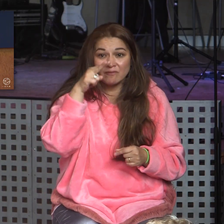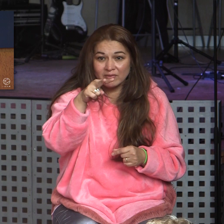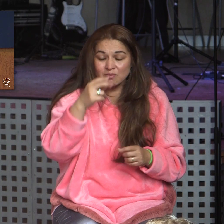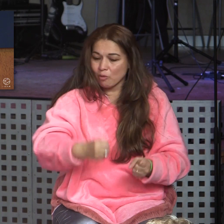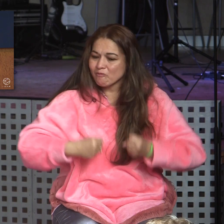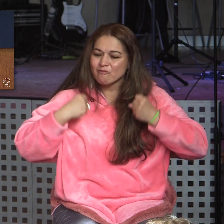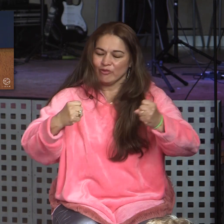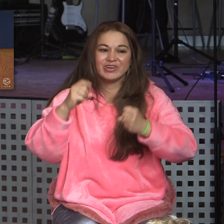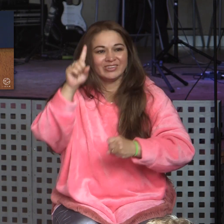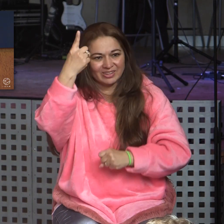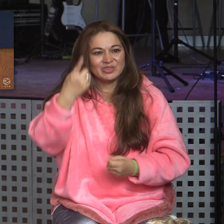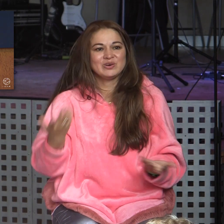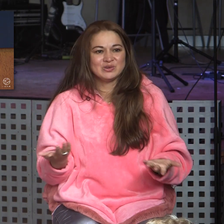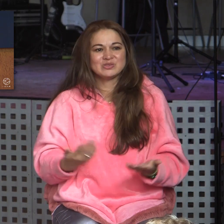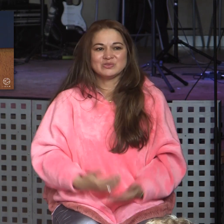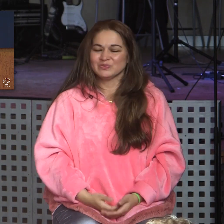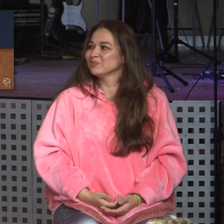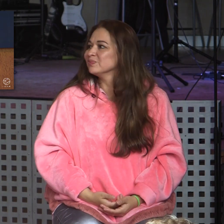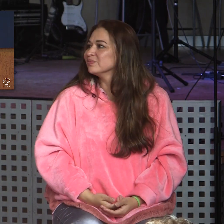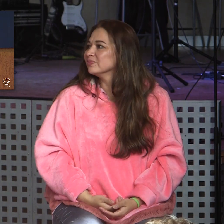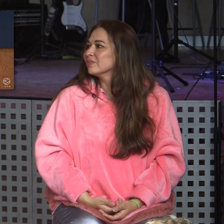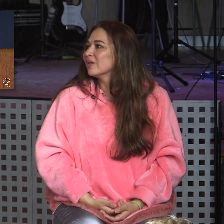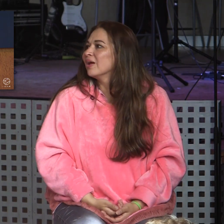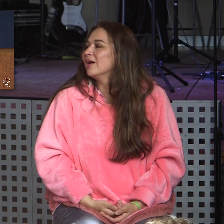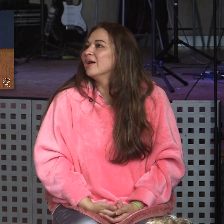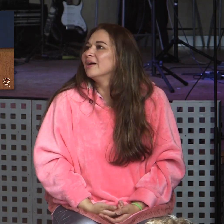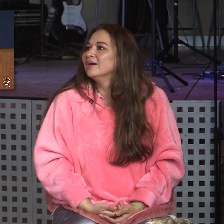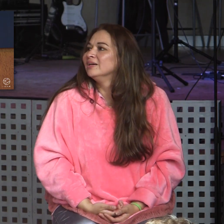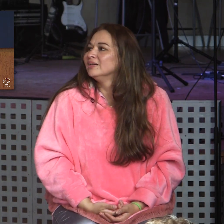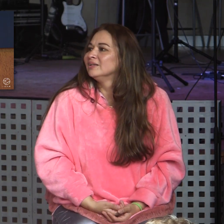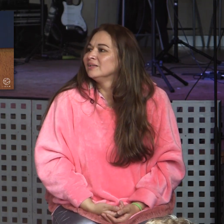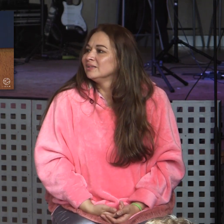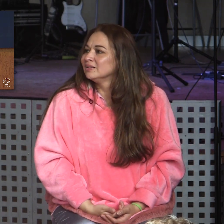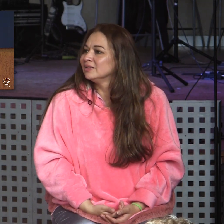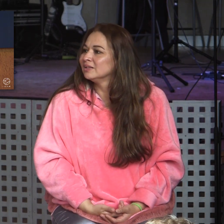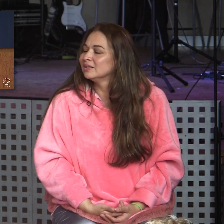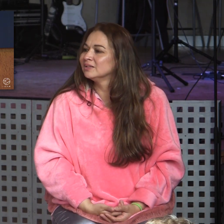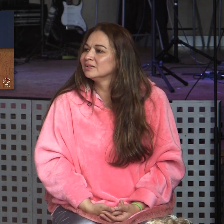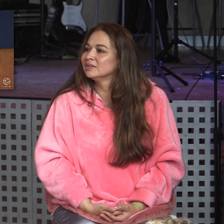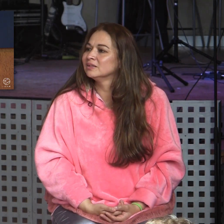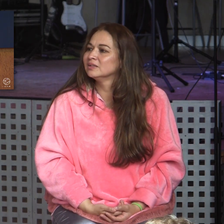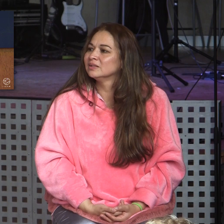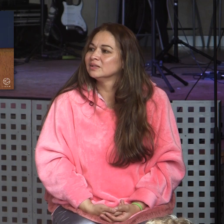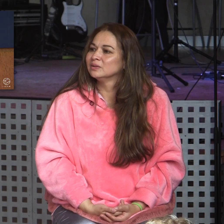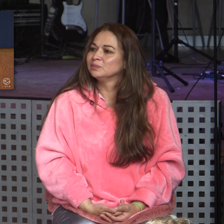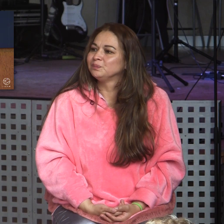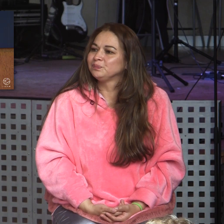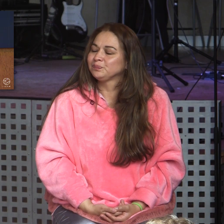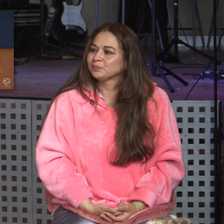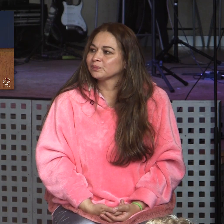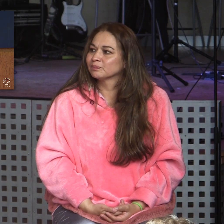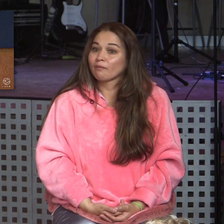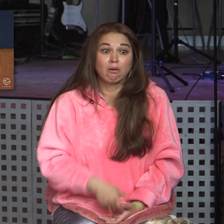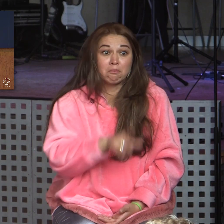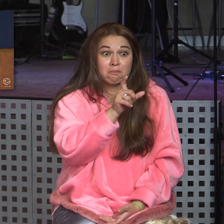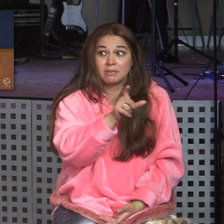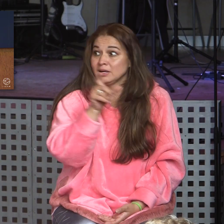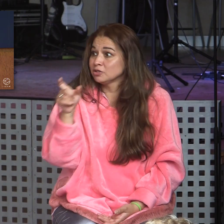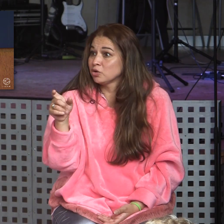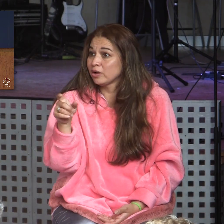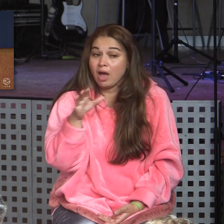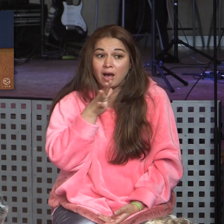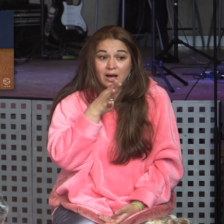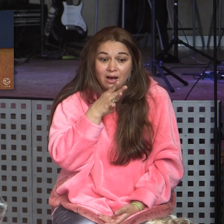hecho alguien, entonces si me dices, eso es ciencia. Pero hasta el día de hoy nadie lo ha hecho. Y es más, ya te